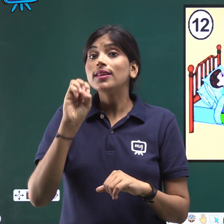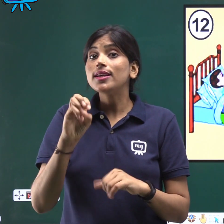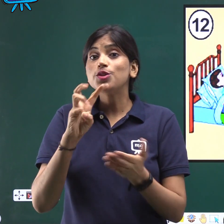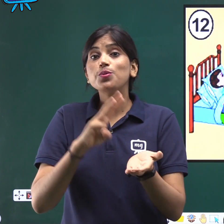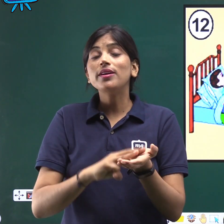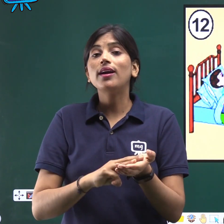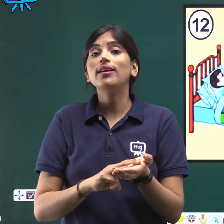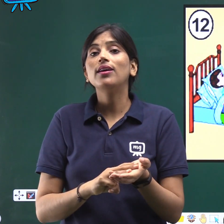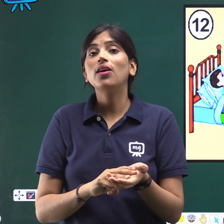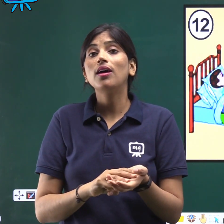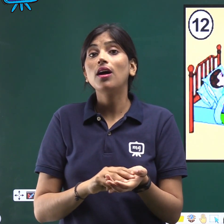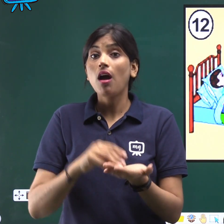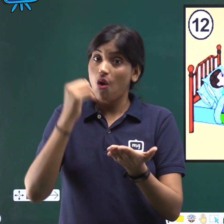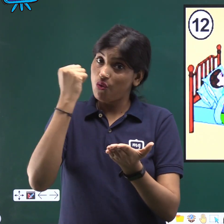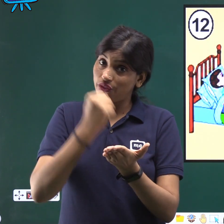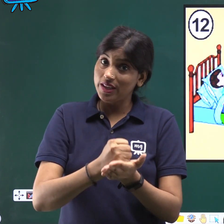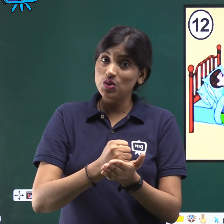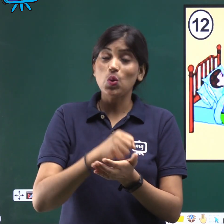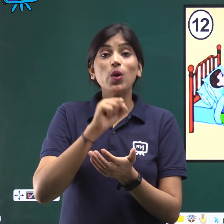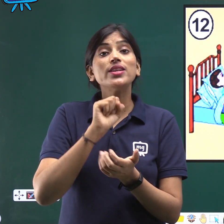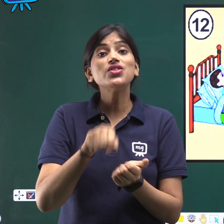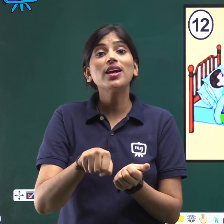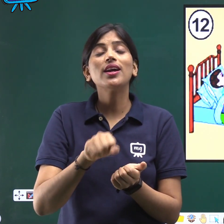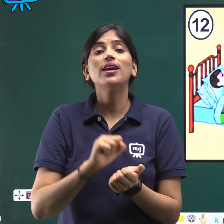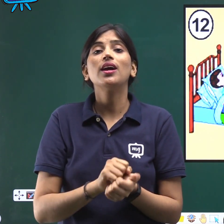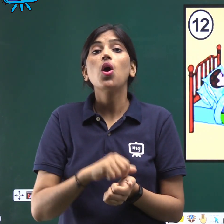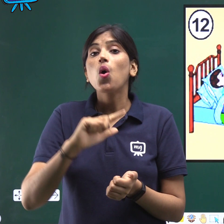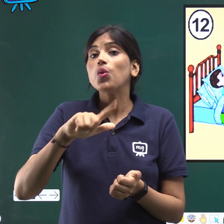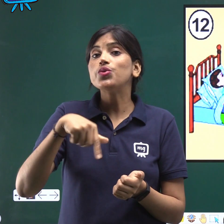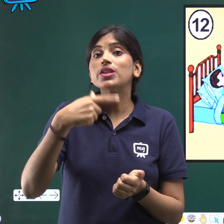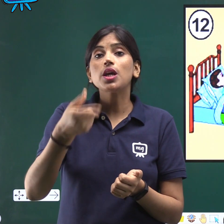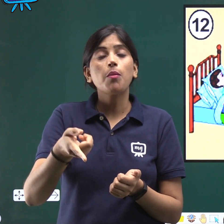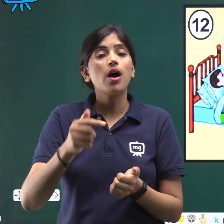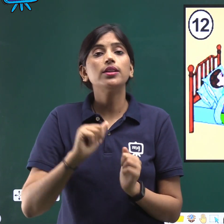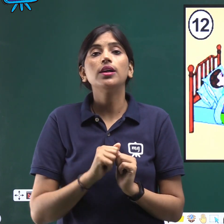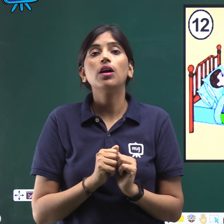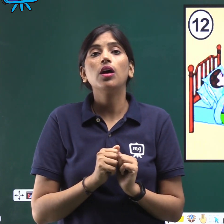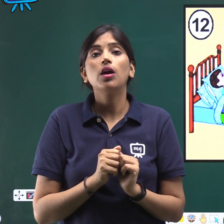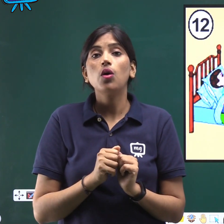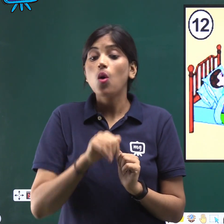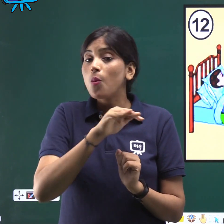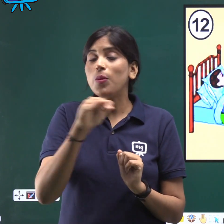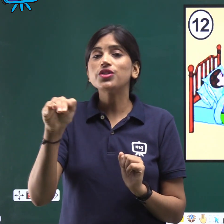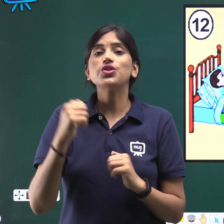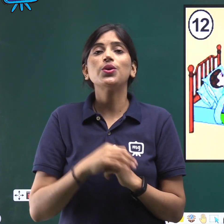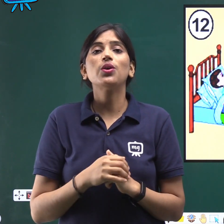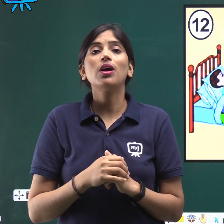10:30 होना चाहिए। उसके बाद